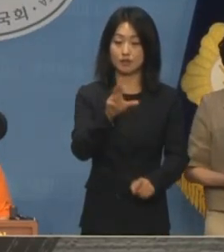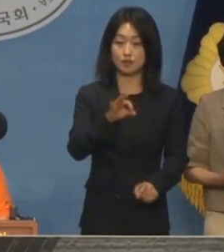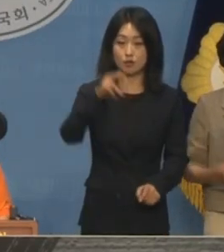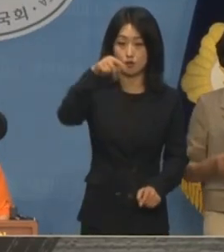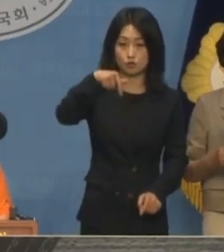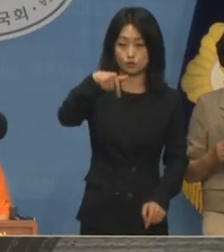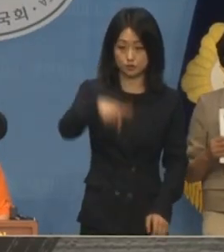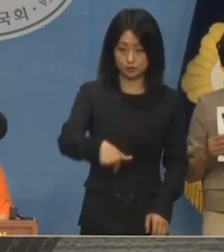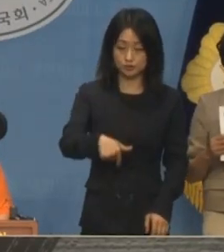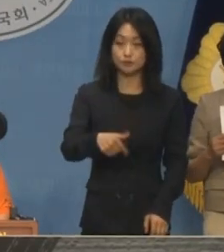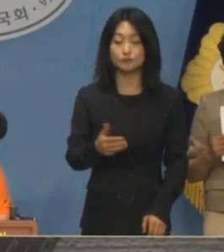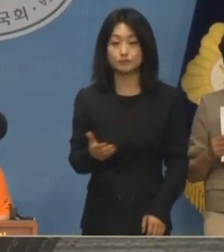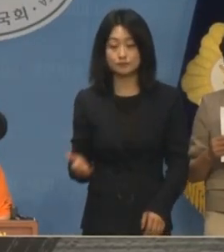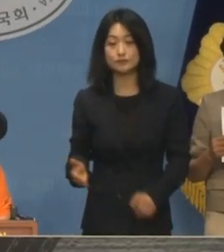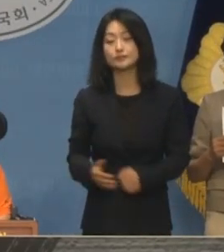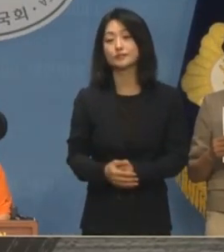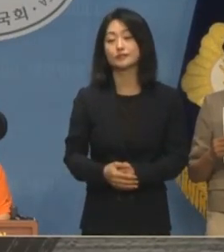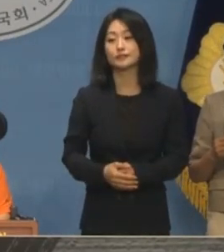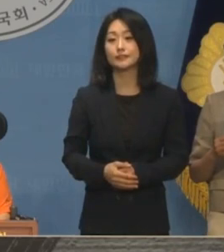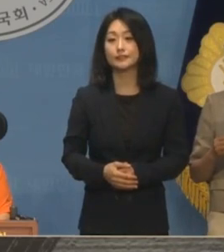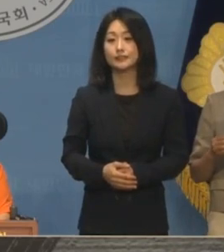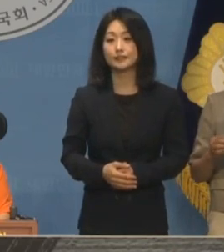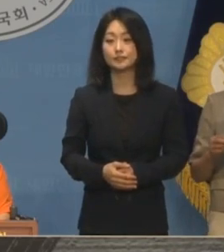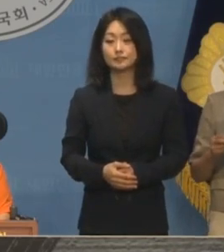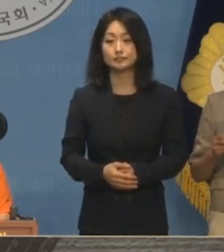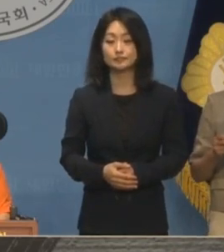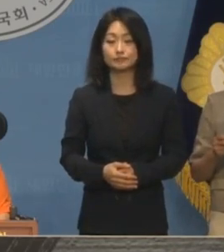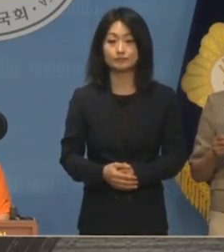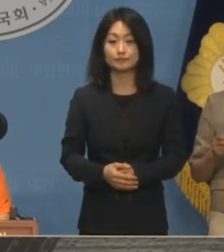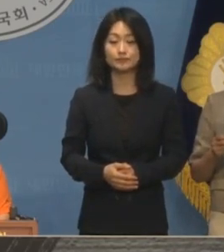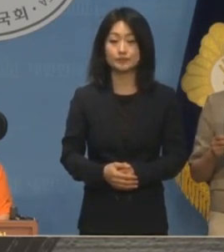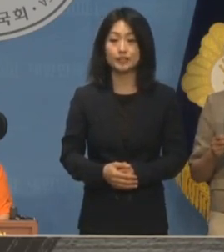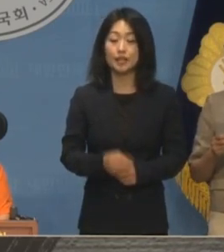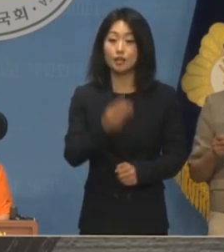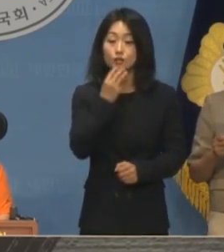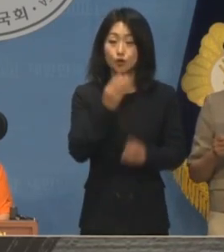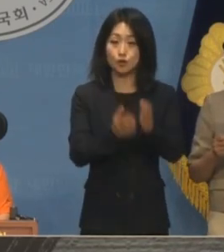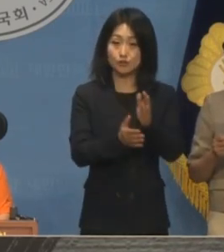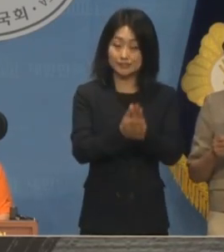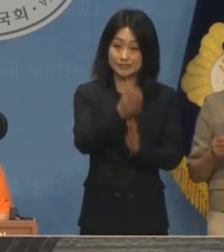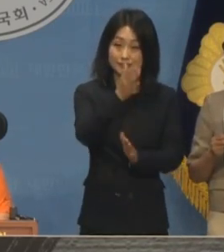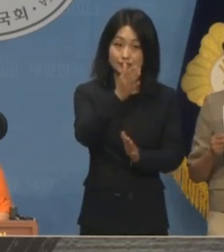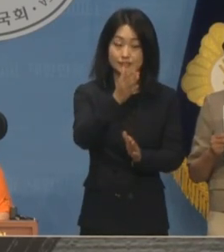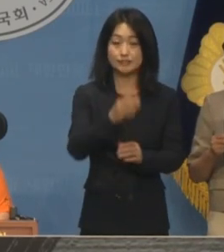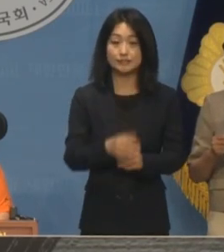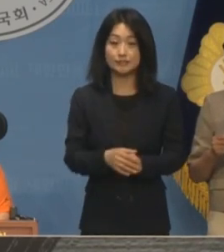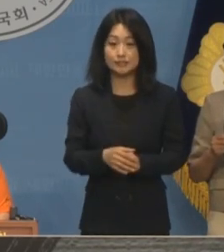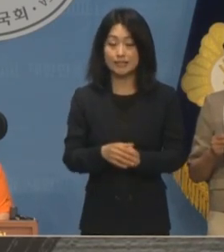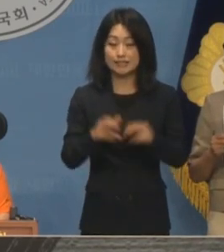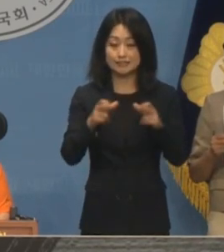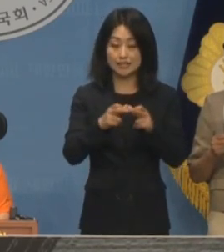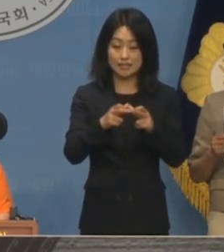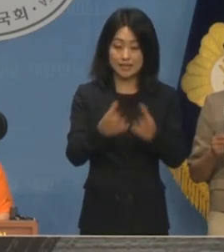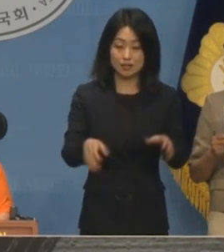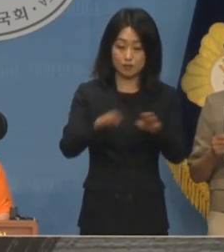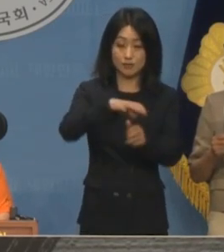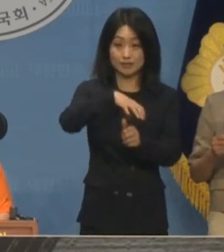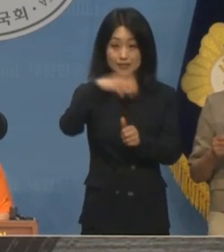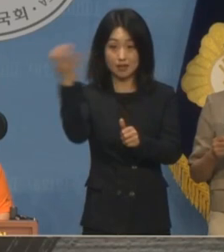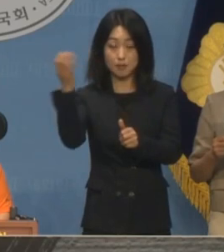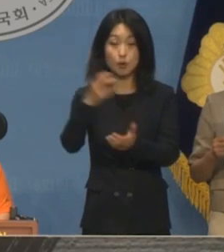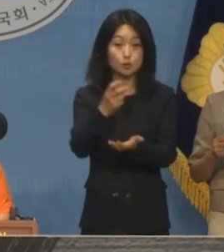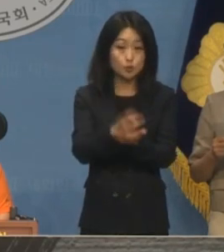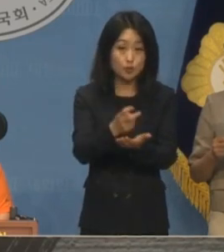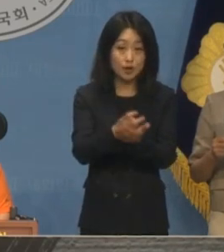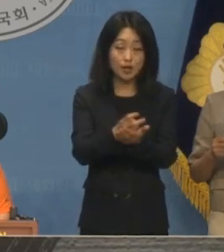하겠습니다. 네, 서울시 장애인 탈시설 지원조례는 그냥 하늘에서 뚝딱 아니면은 한 정치적으로